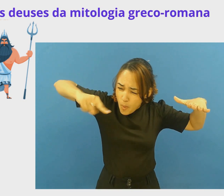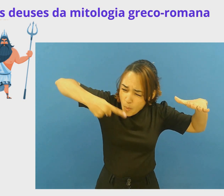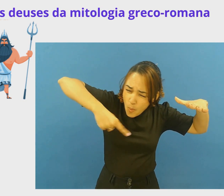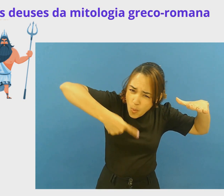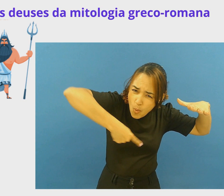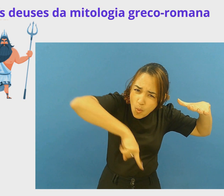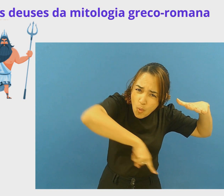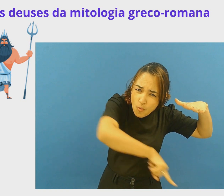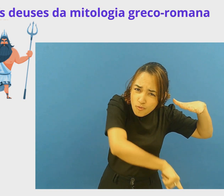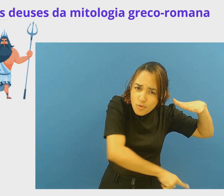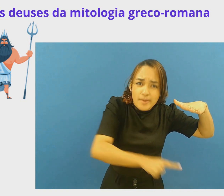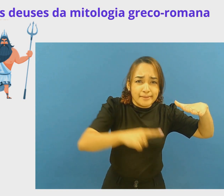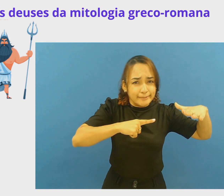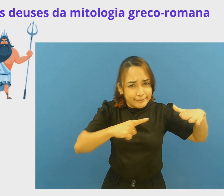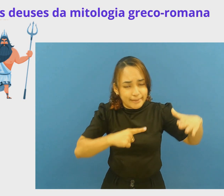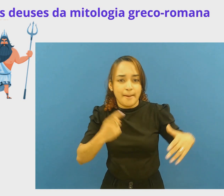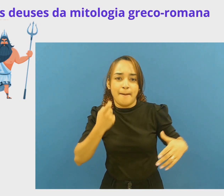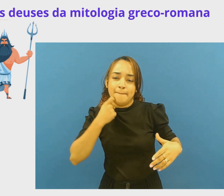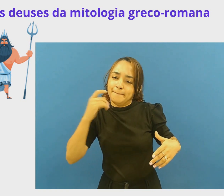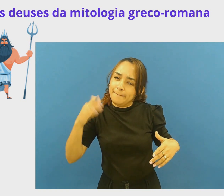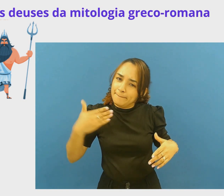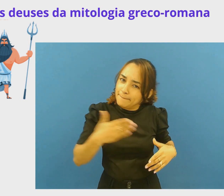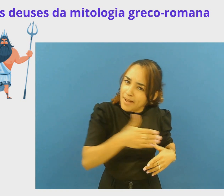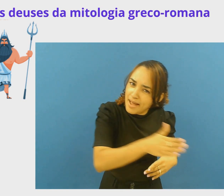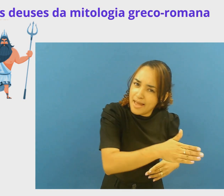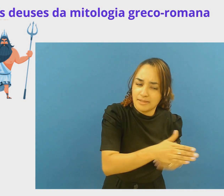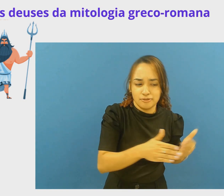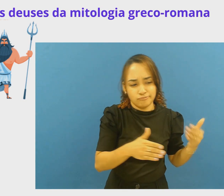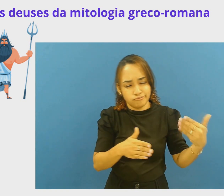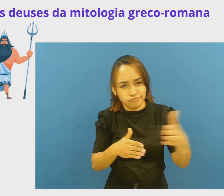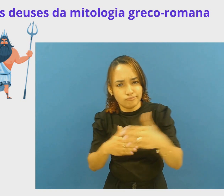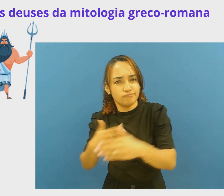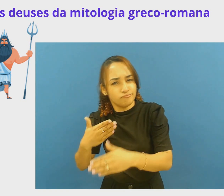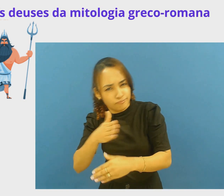Ele também é um Poseidon.